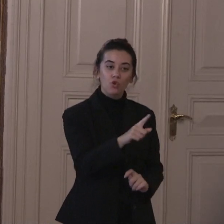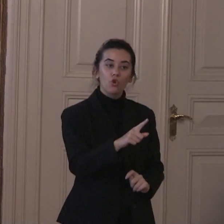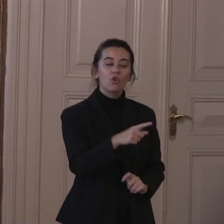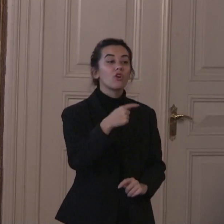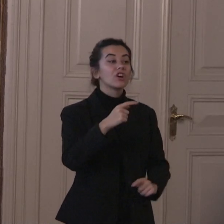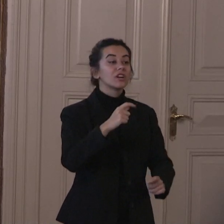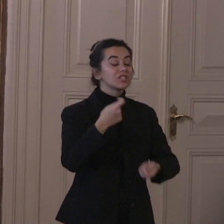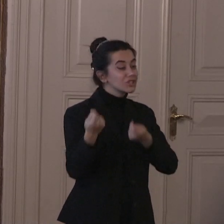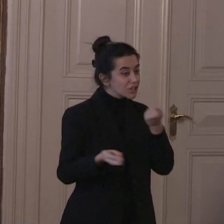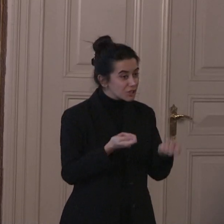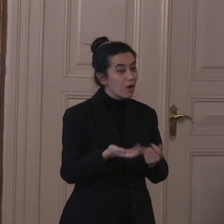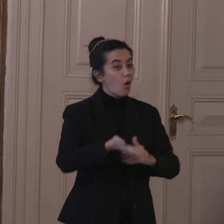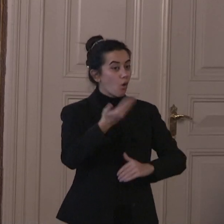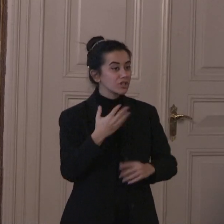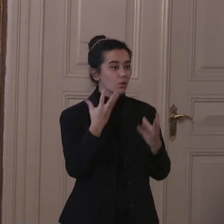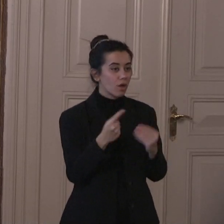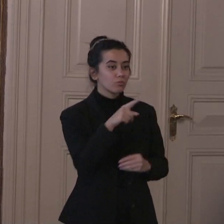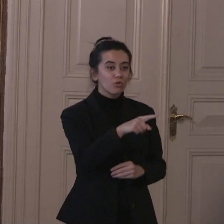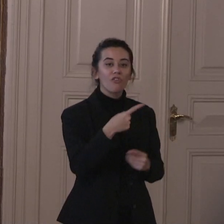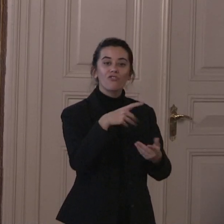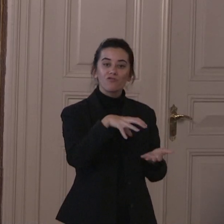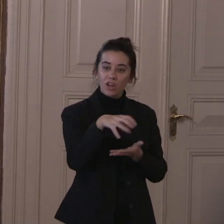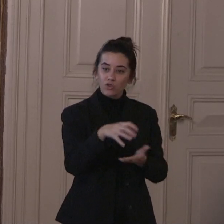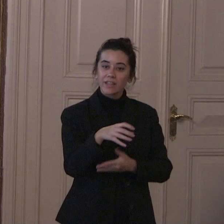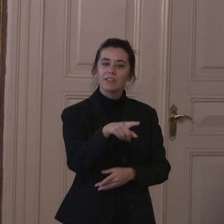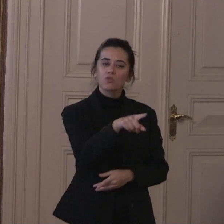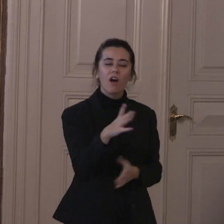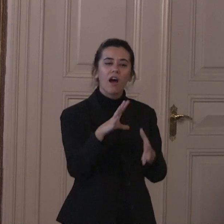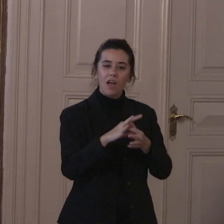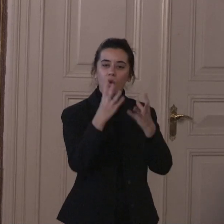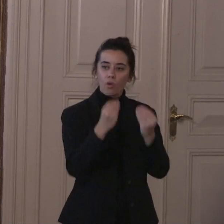süreci sonrasında tüm fakültelerin ilgili birimlerine